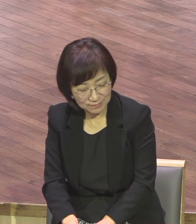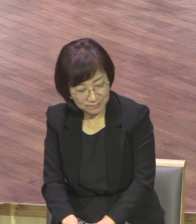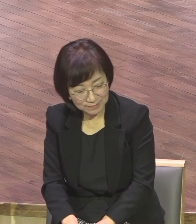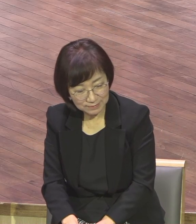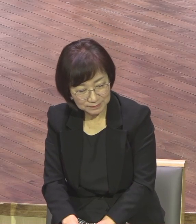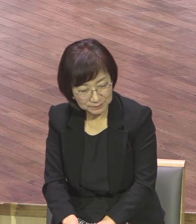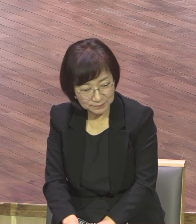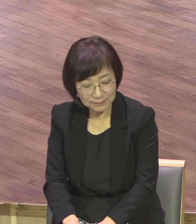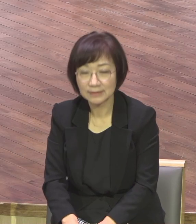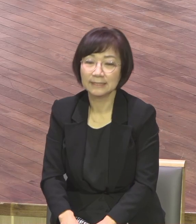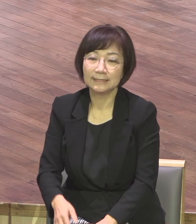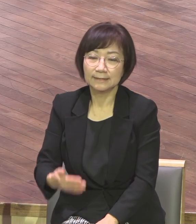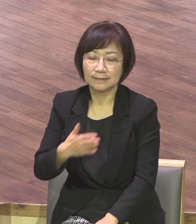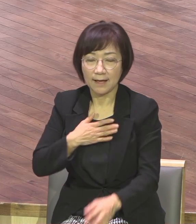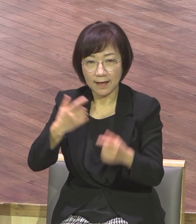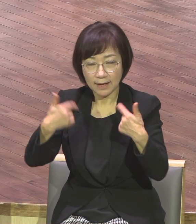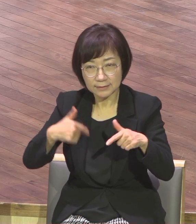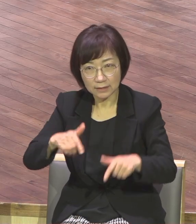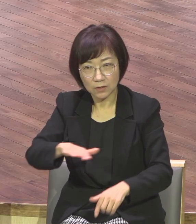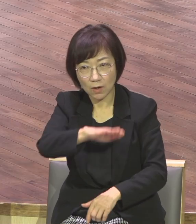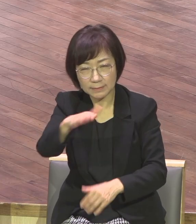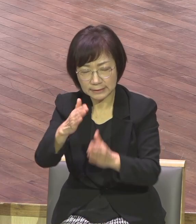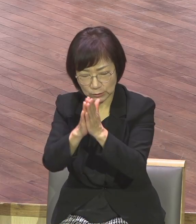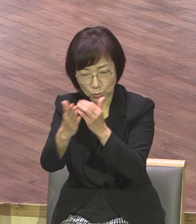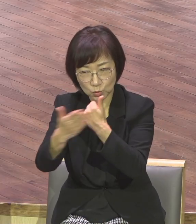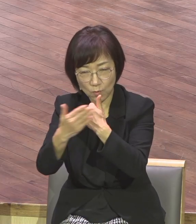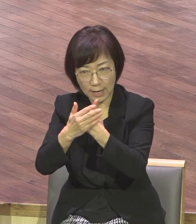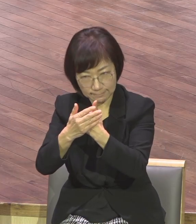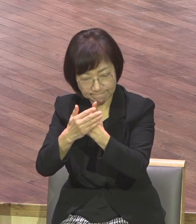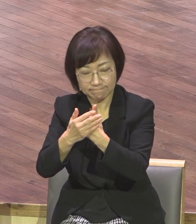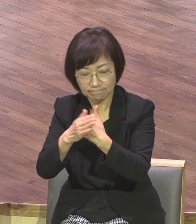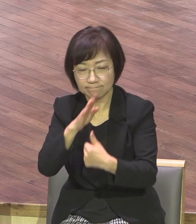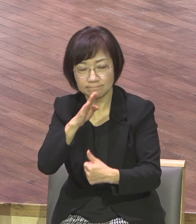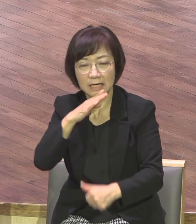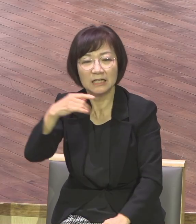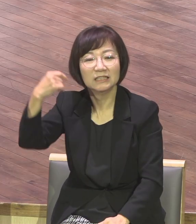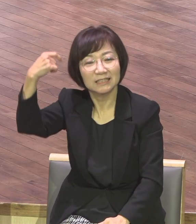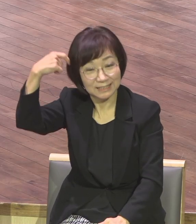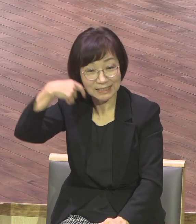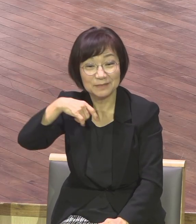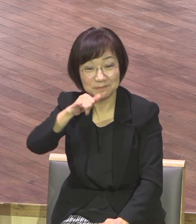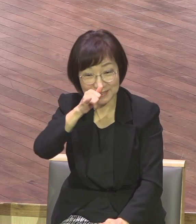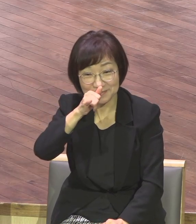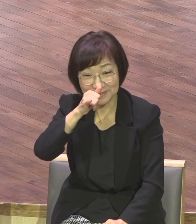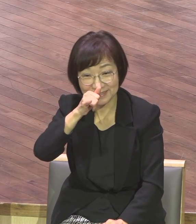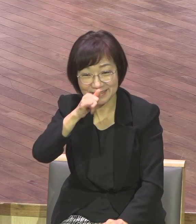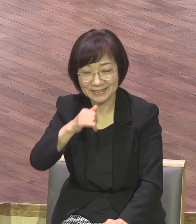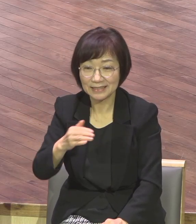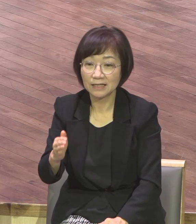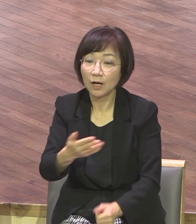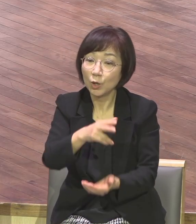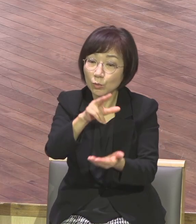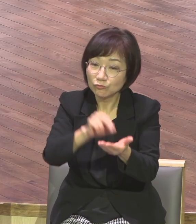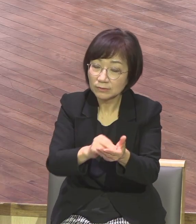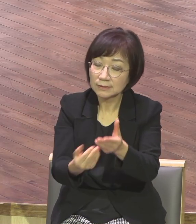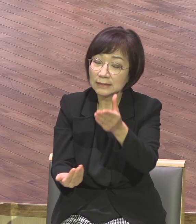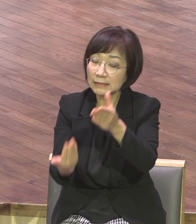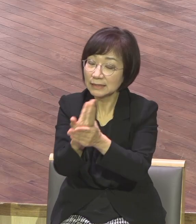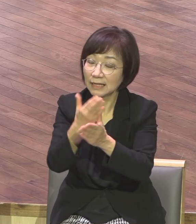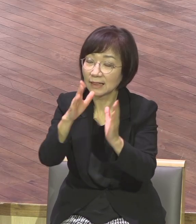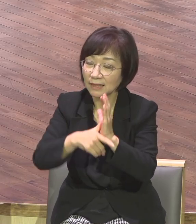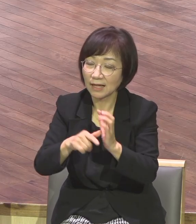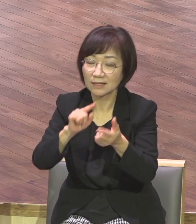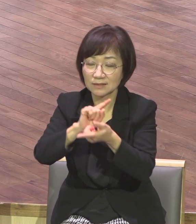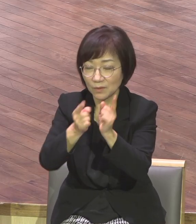저는 여러분들의 기도를 늘 느끼고 입사 감사하고 있습니다. 문제 사건 앞에 함께 기도하는 기도의 동력자, 영계 모든